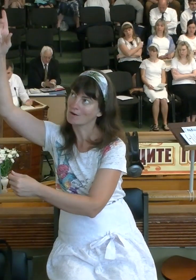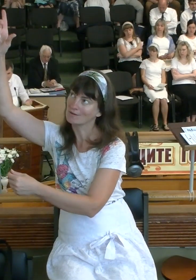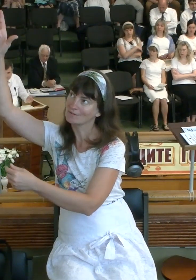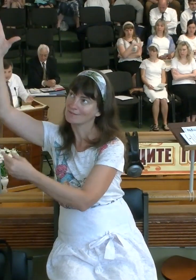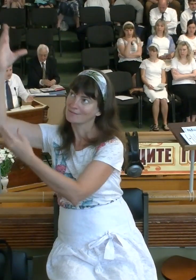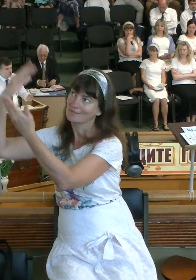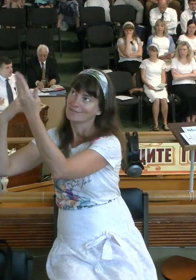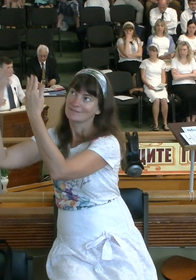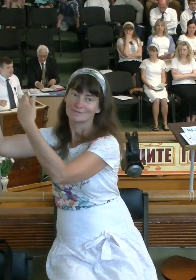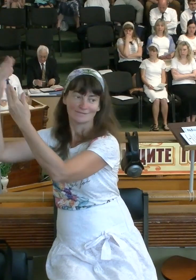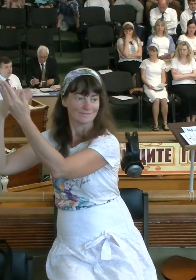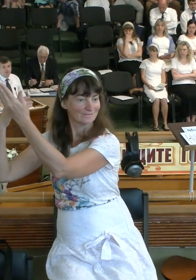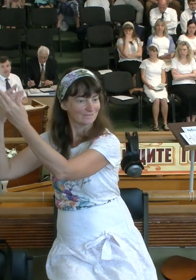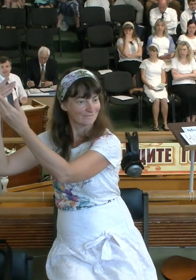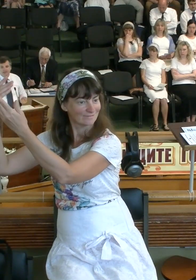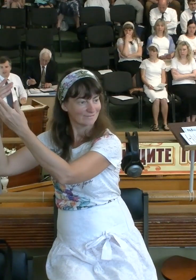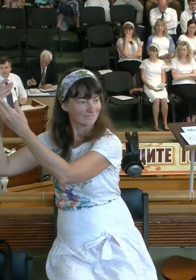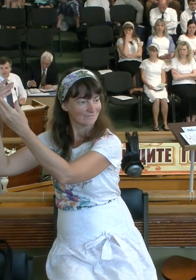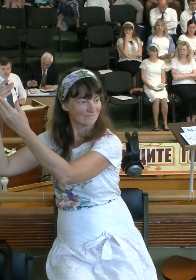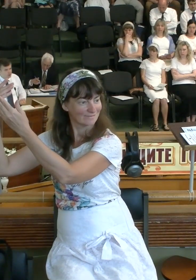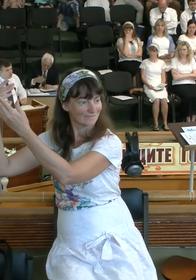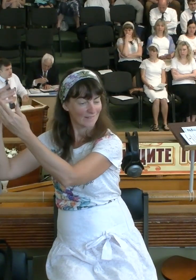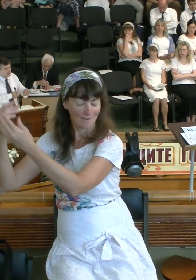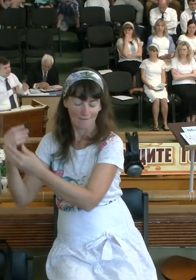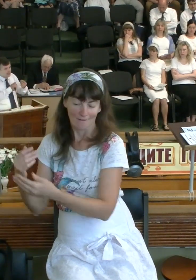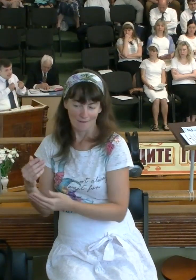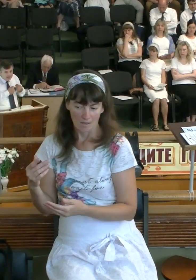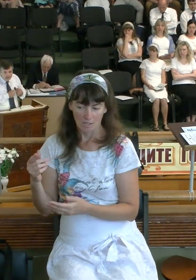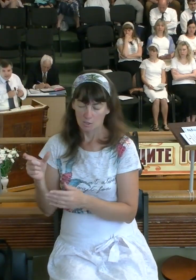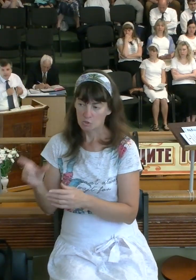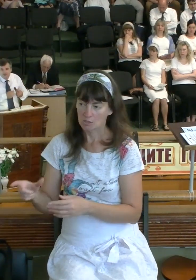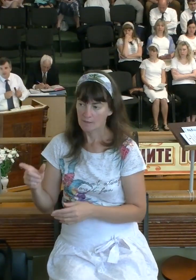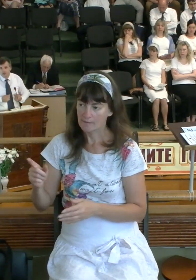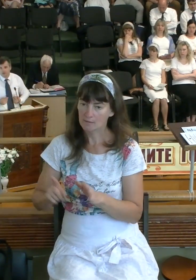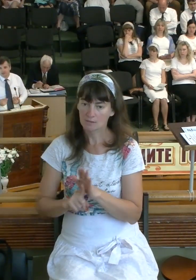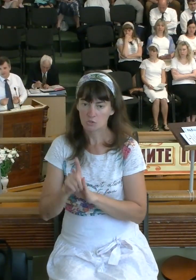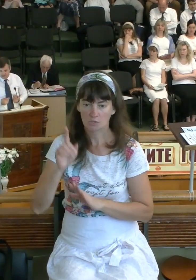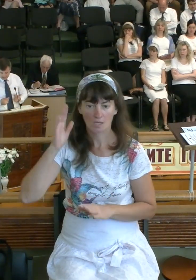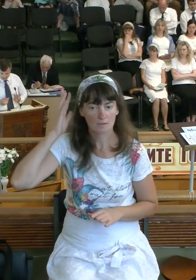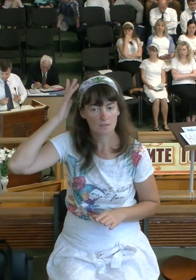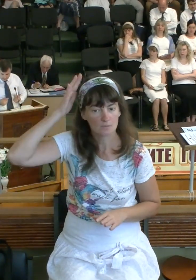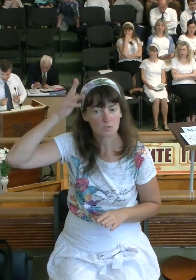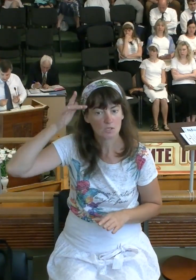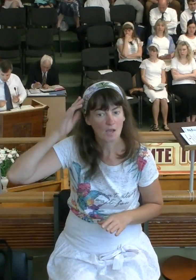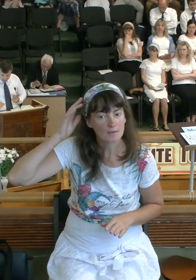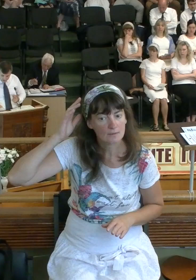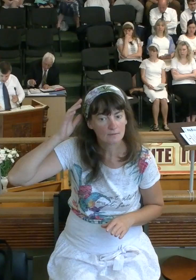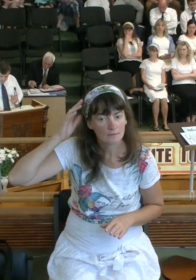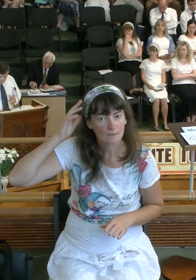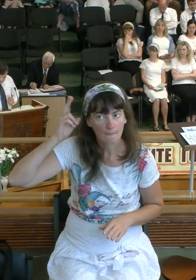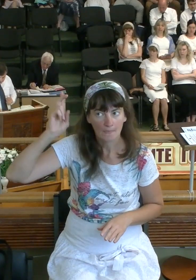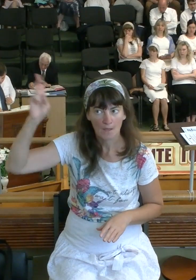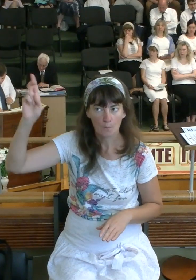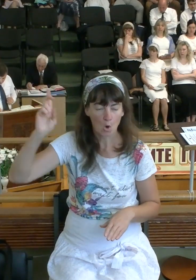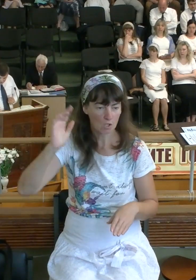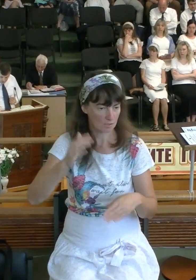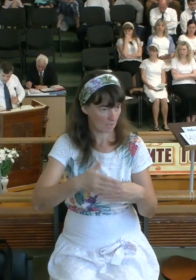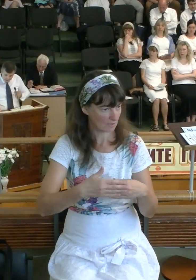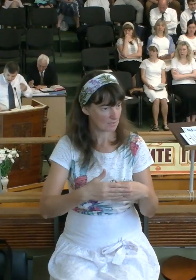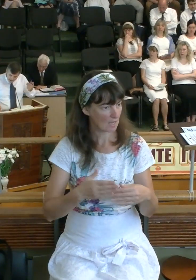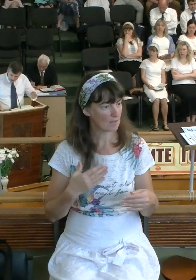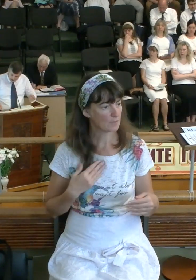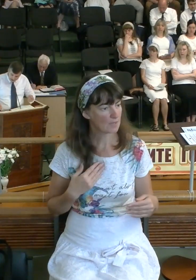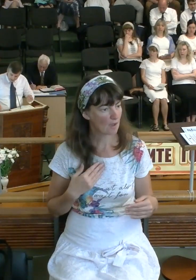из-за меня? А может быть, Господь поразил меня, потому что нечистота именно в моем сердце? И этот человек